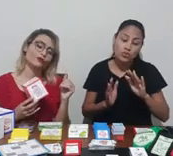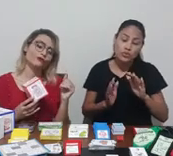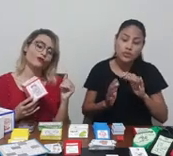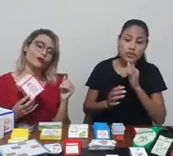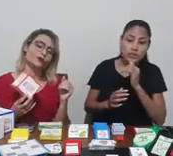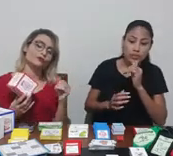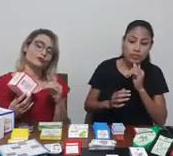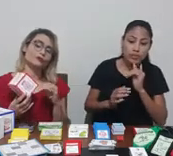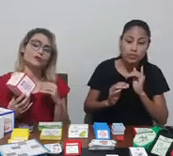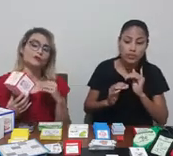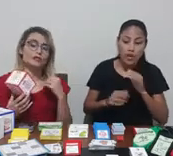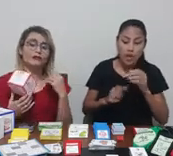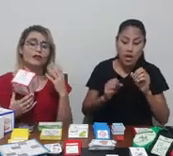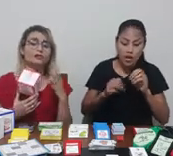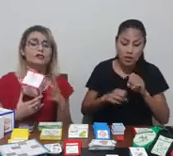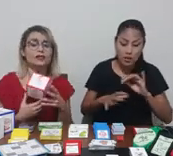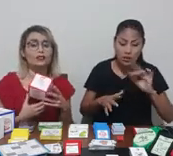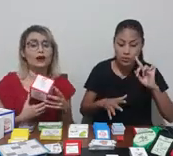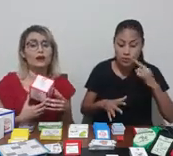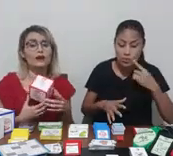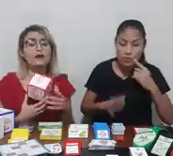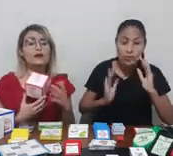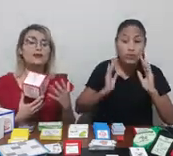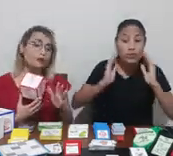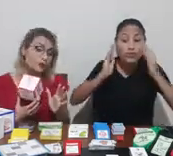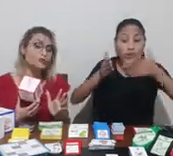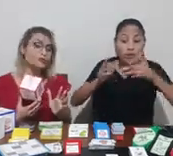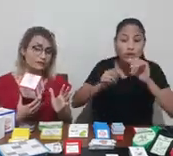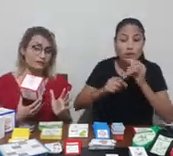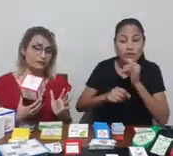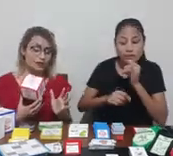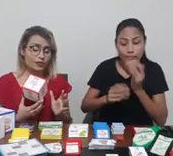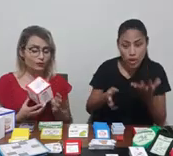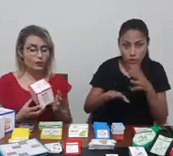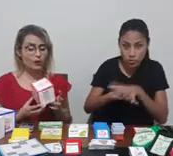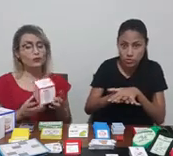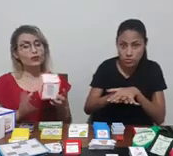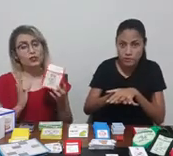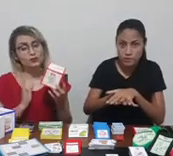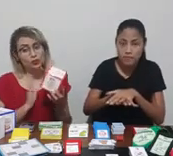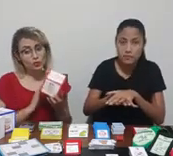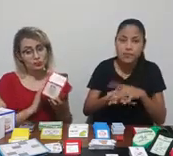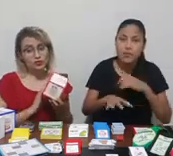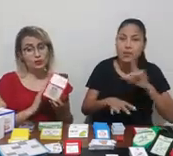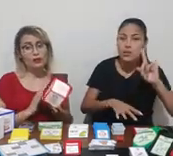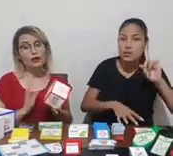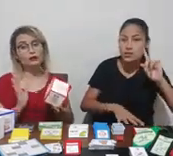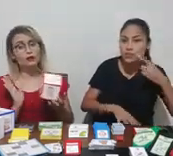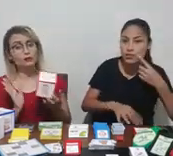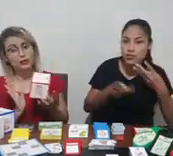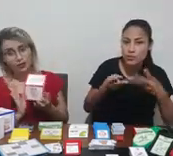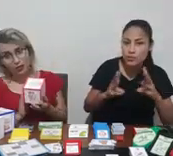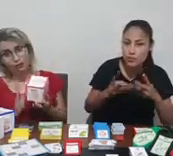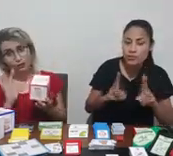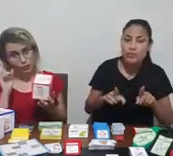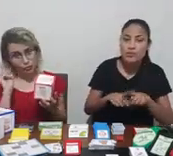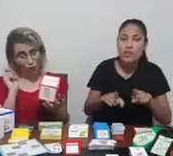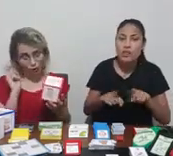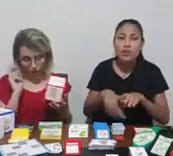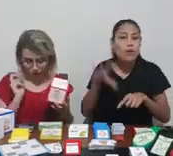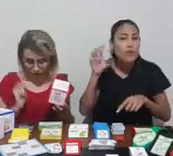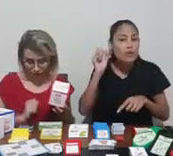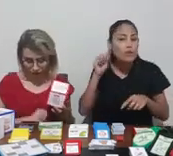eu estou focando, vamos supor, se você estiver numa sala de aula inclusiva, certo? Onde tem surdo matriculado e também tem